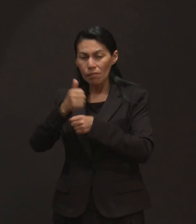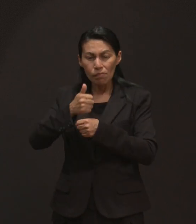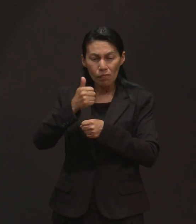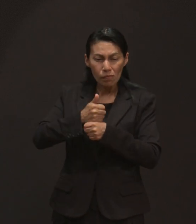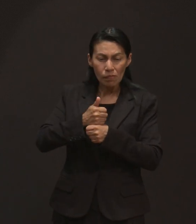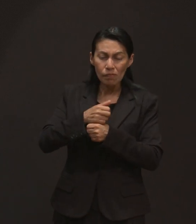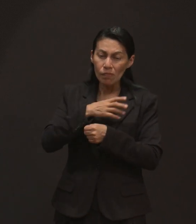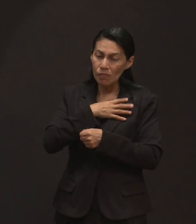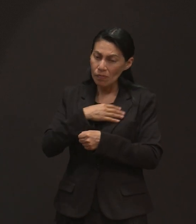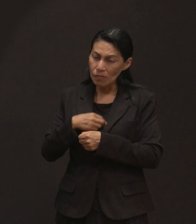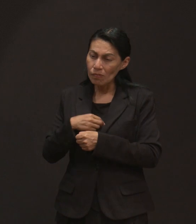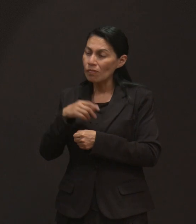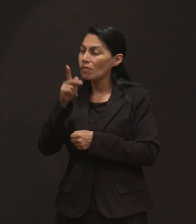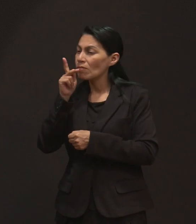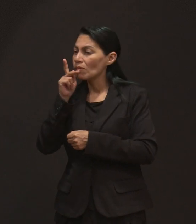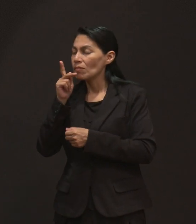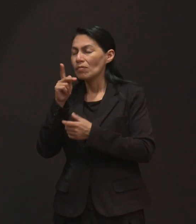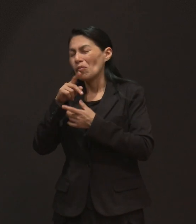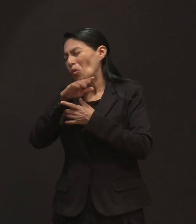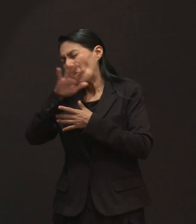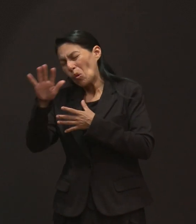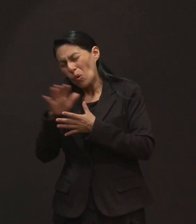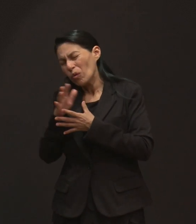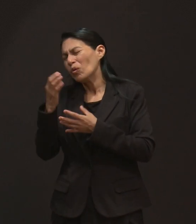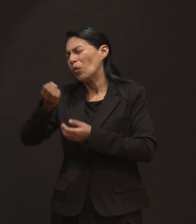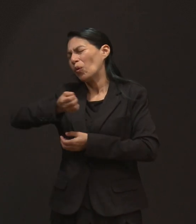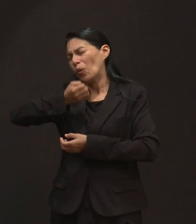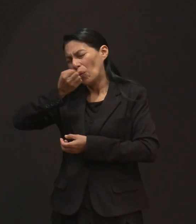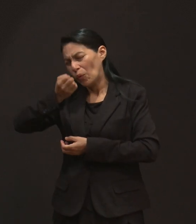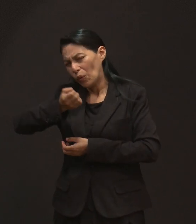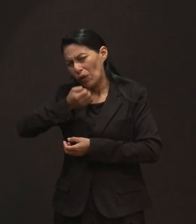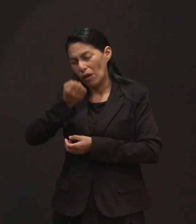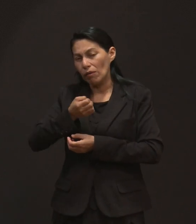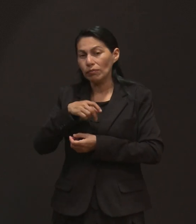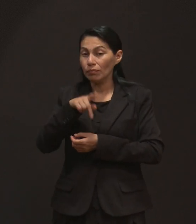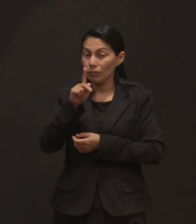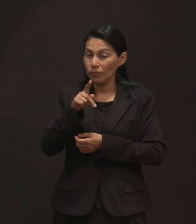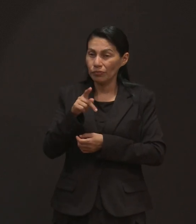abuelitos. Pero no dejar de lado